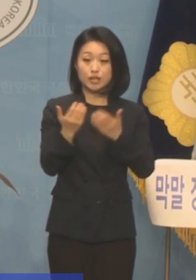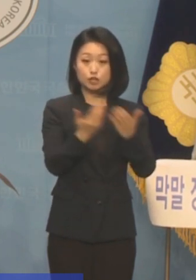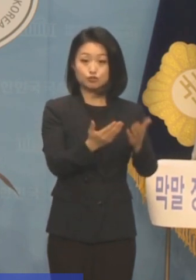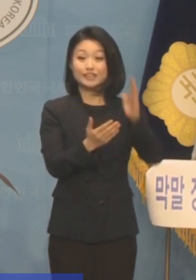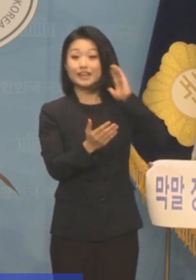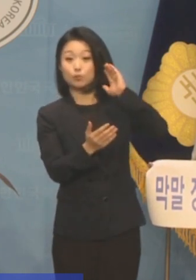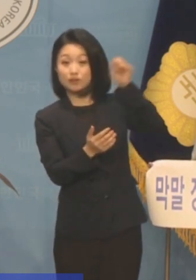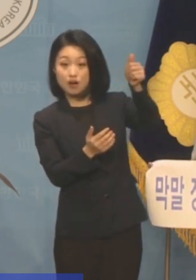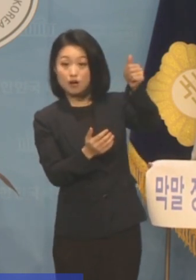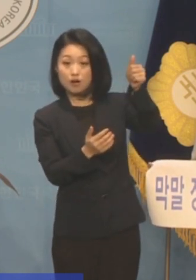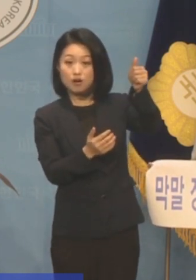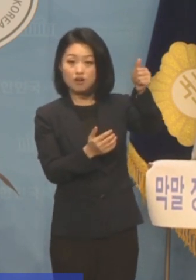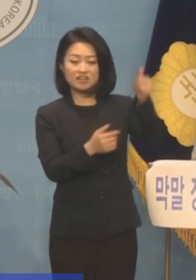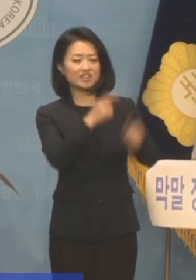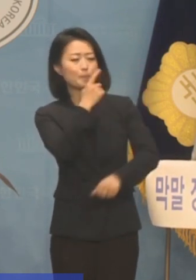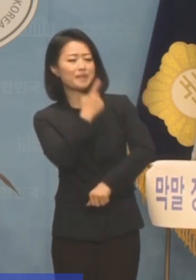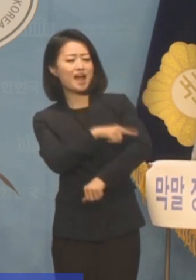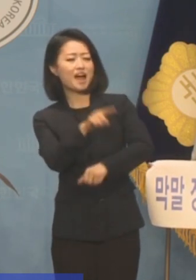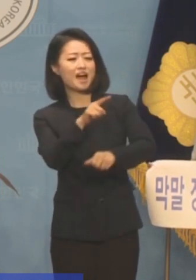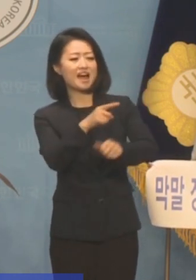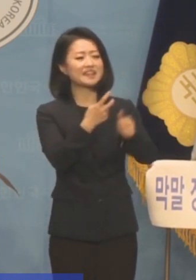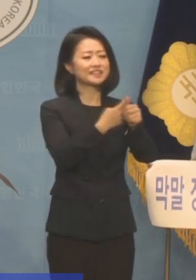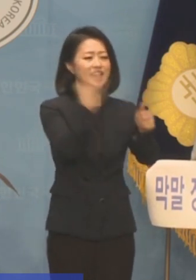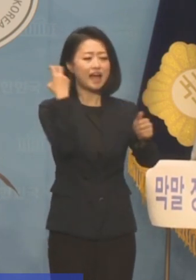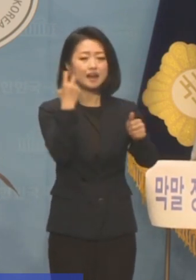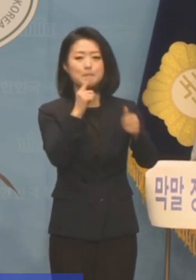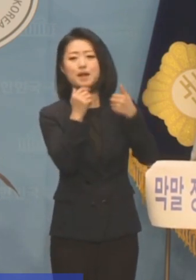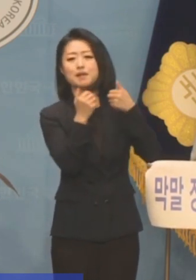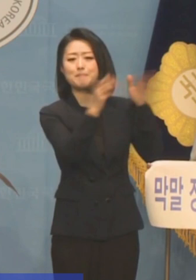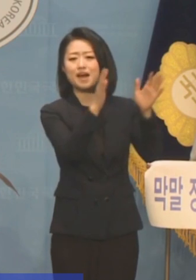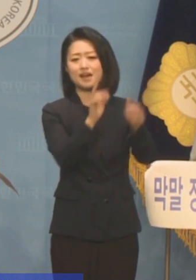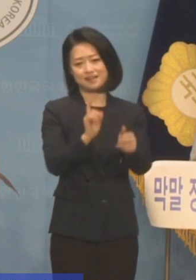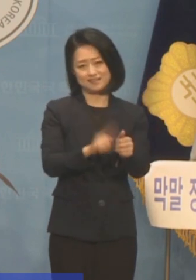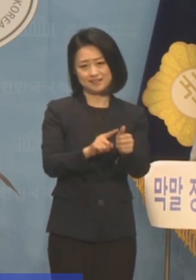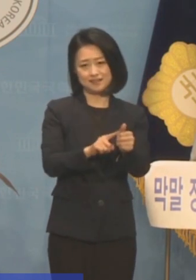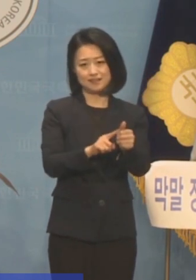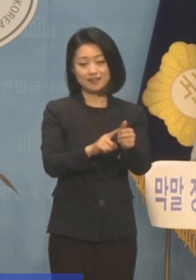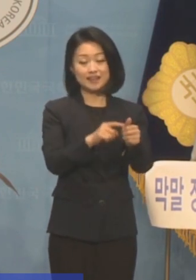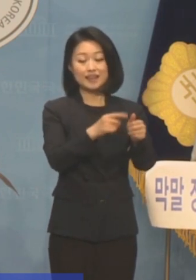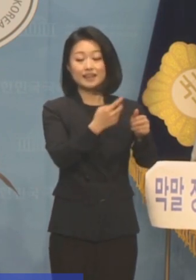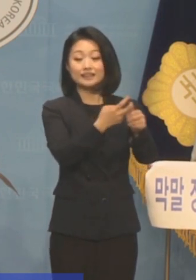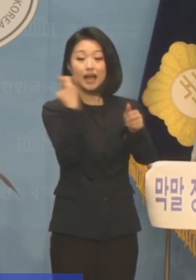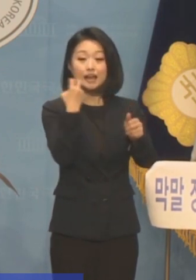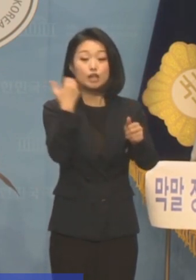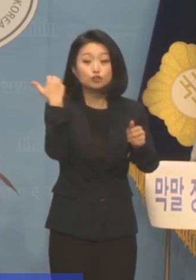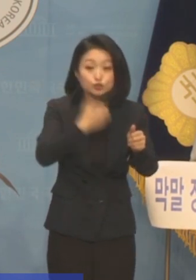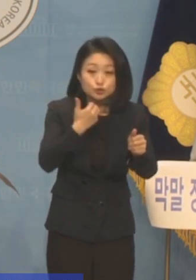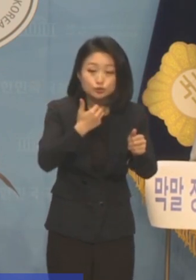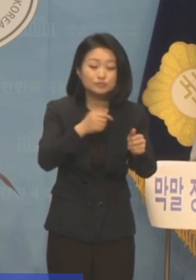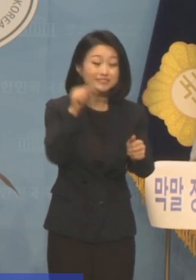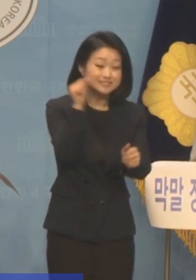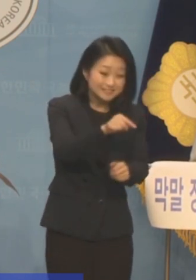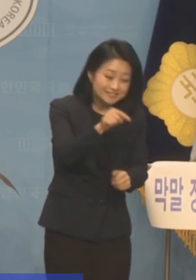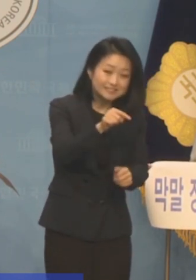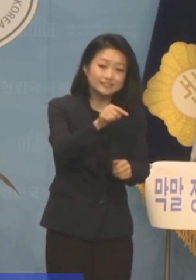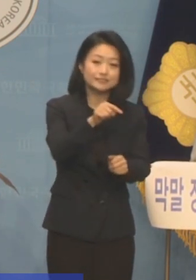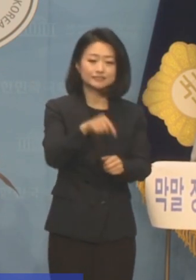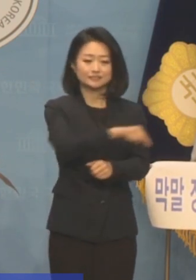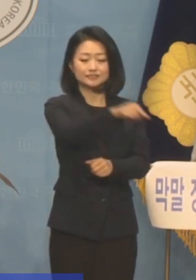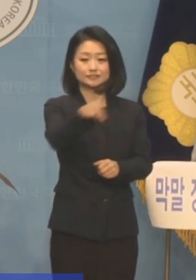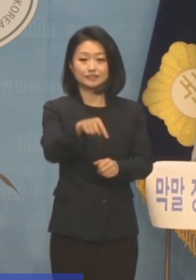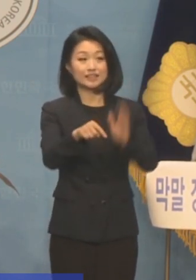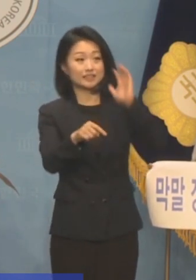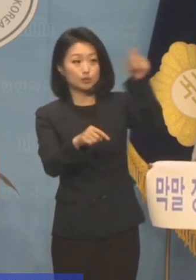대통령을 향해 문대통령 라고 탄핵을 입에 담고 있는데 진정 탄핵을 받아야 할 막말 수준의 사람들이 우리의